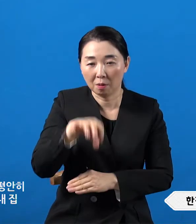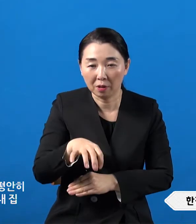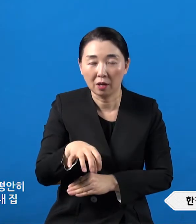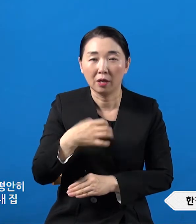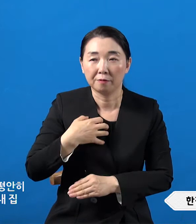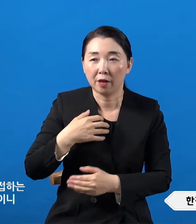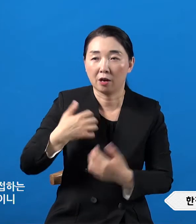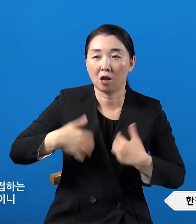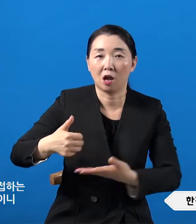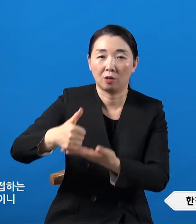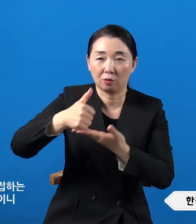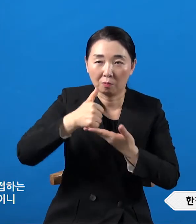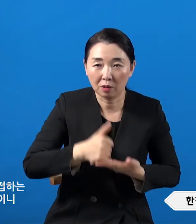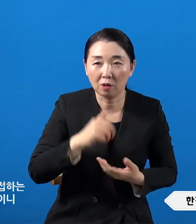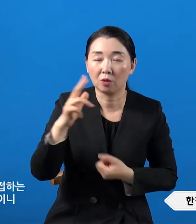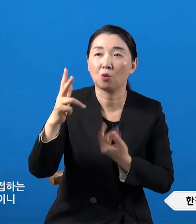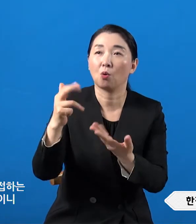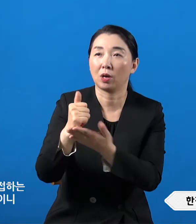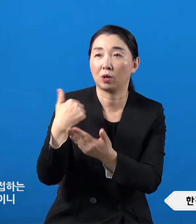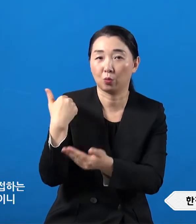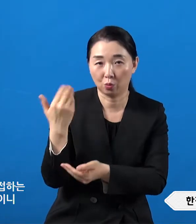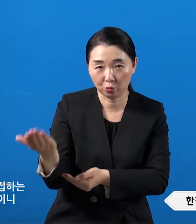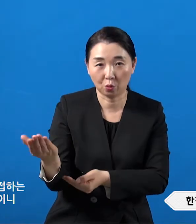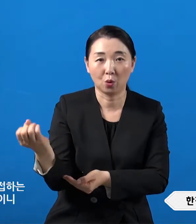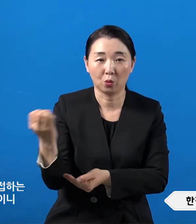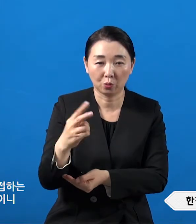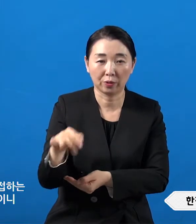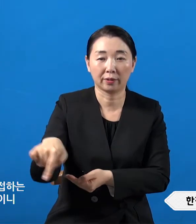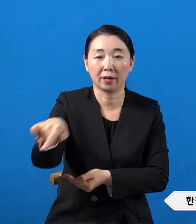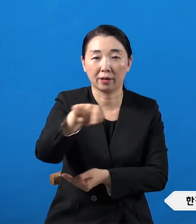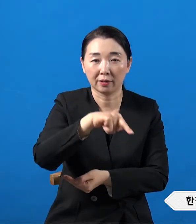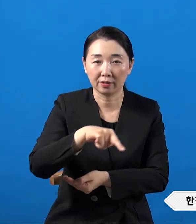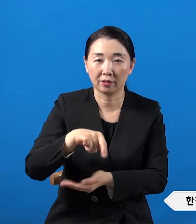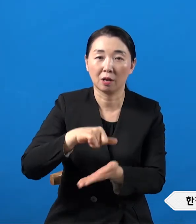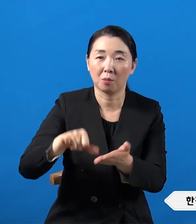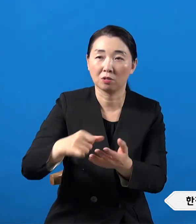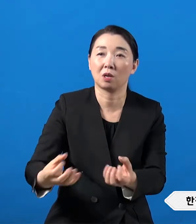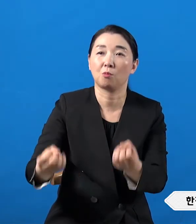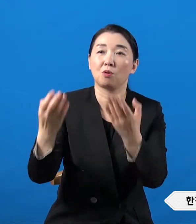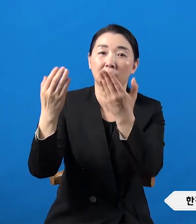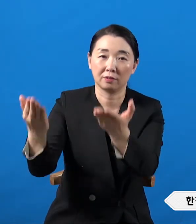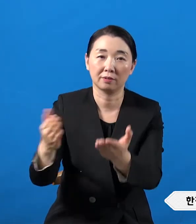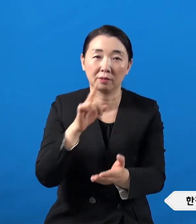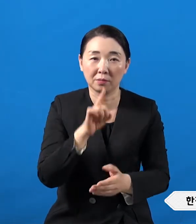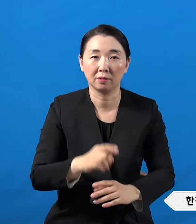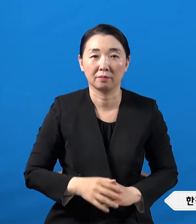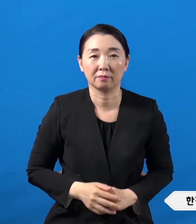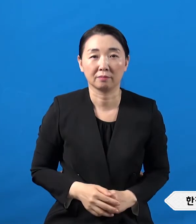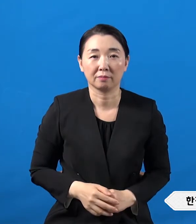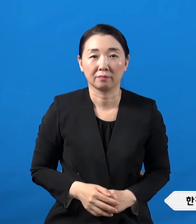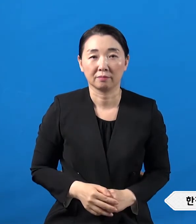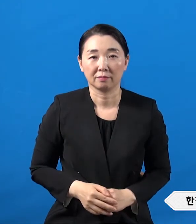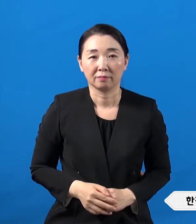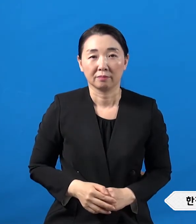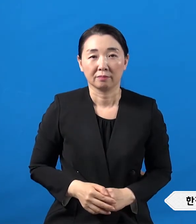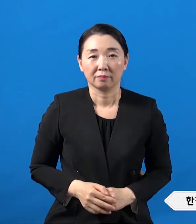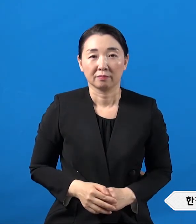나를 영접하는 그는 여호와께 돌릴 것이니 내가 그를 번제물로 드리겠나이다 하니라.